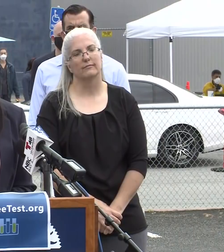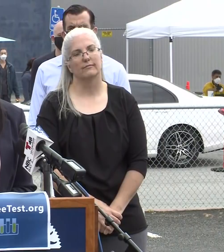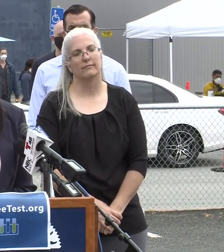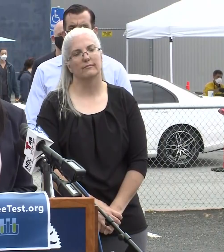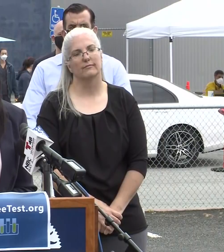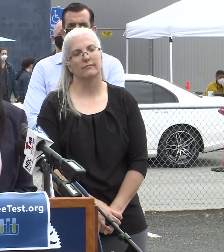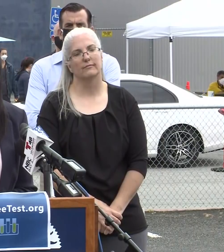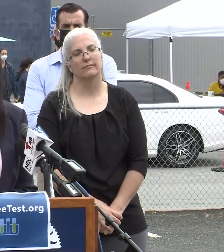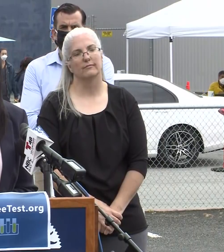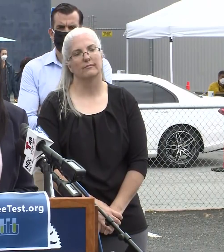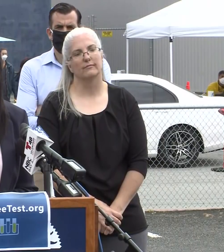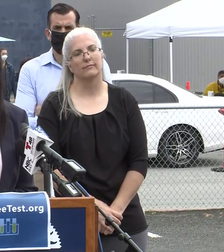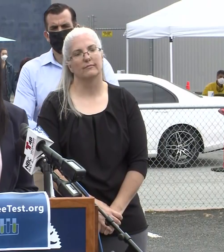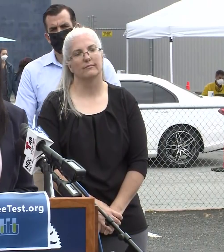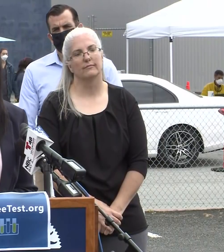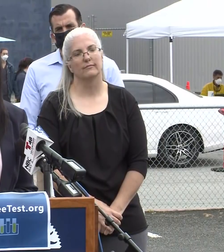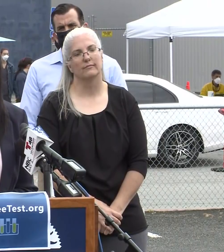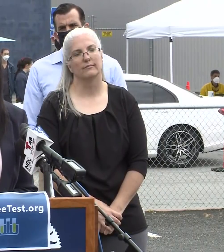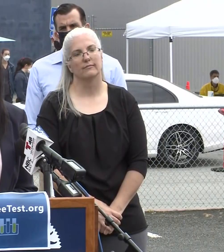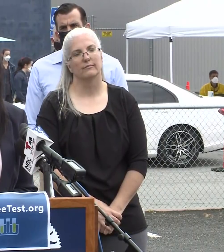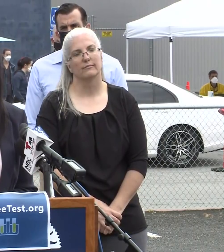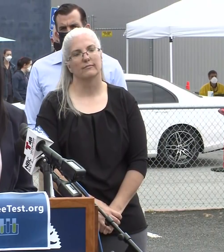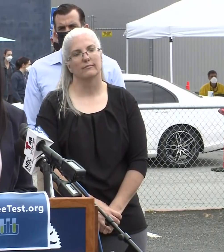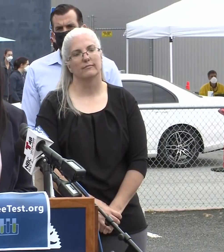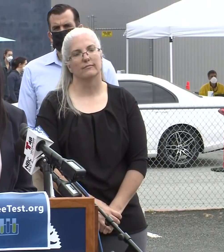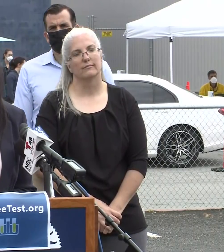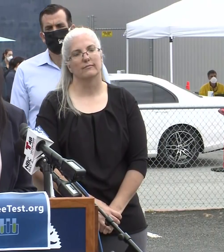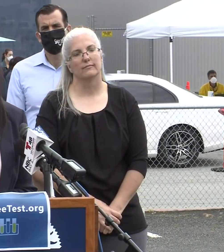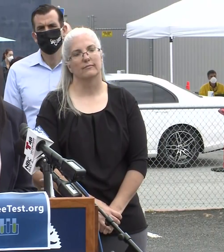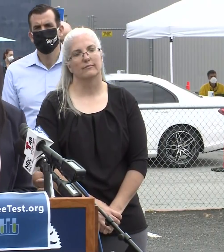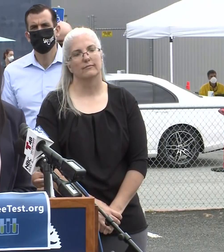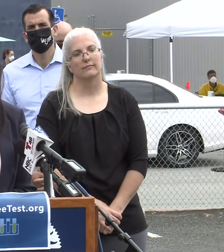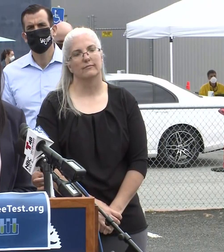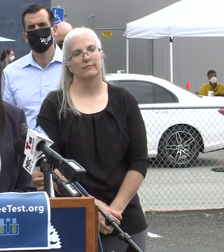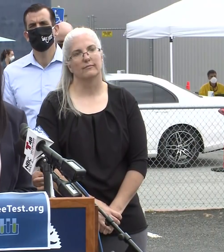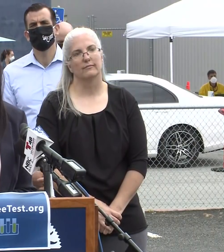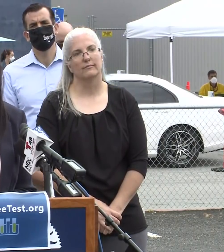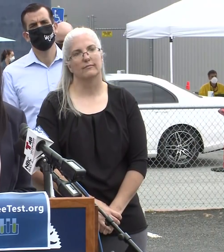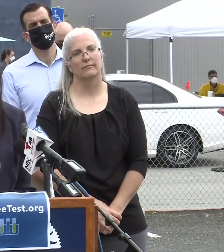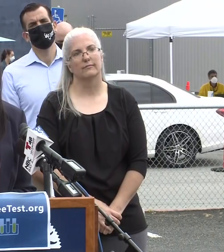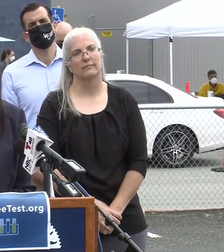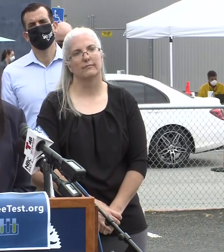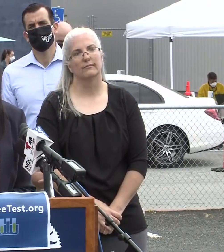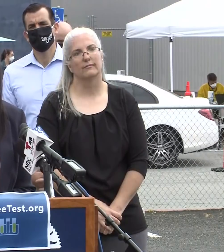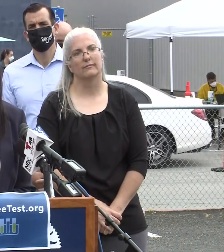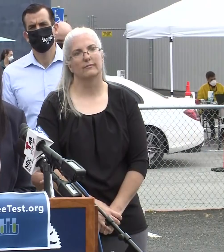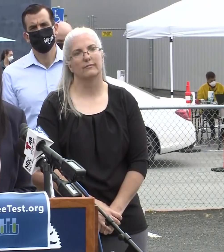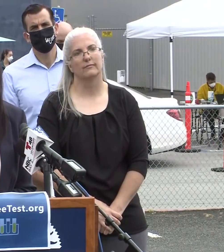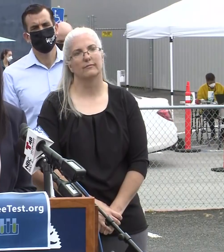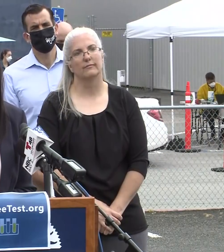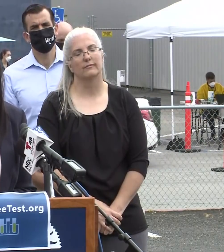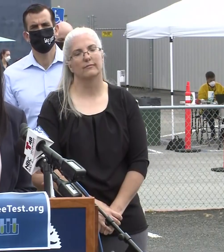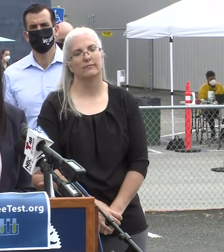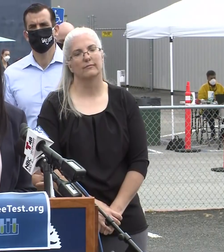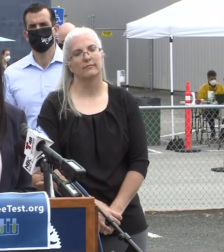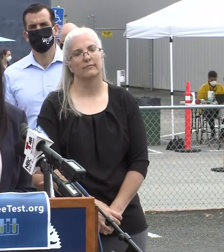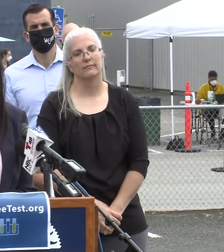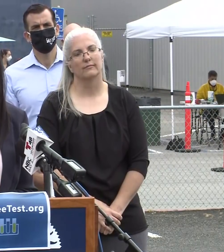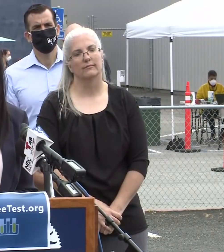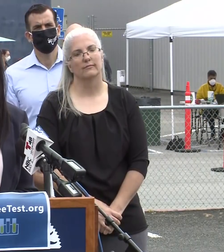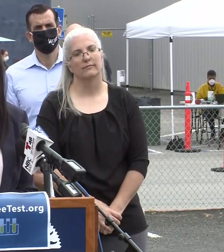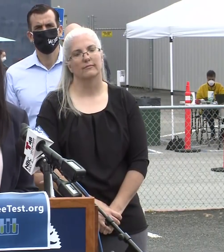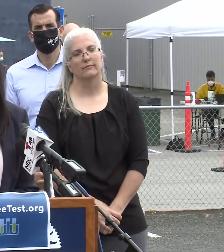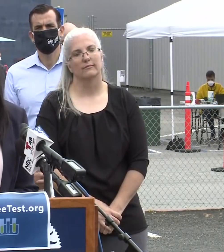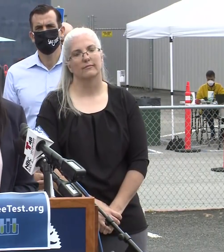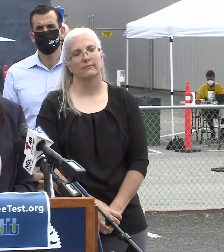gratuito. Como lo acaba de mencionar el alcalde Sam Licardo y nuestra supervisora Cindy Chávez, esa es una asociación que